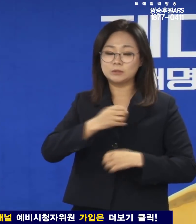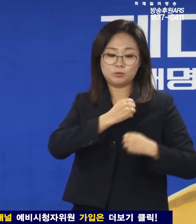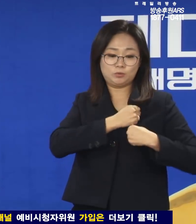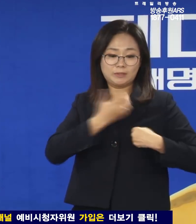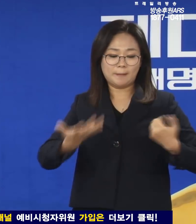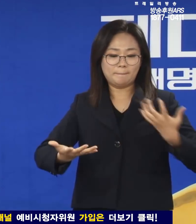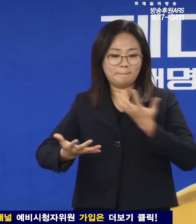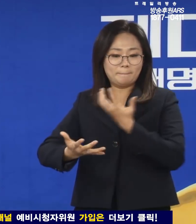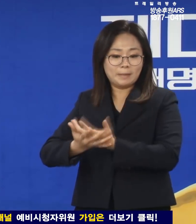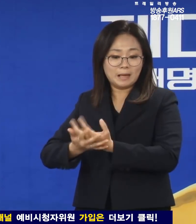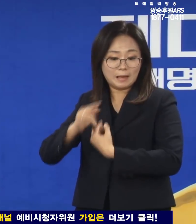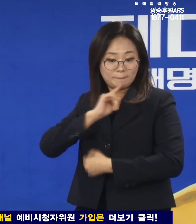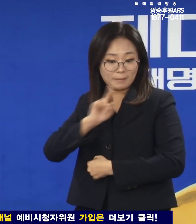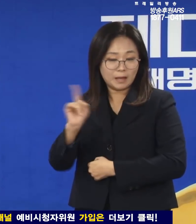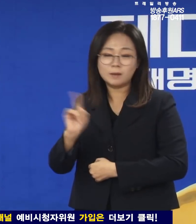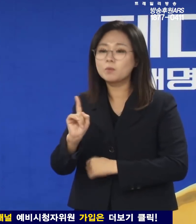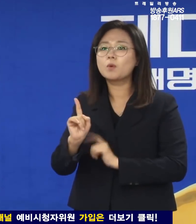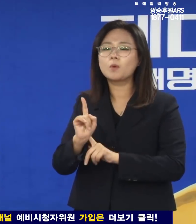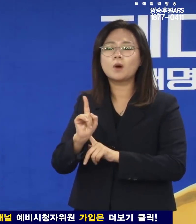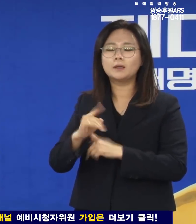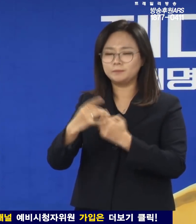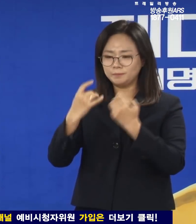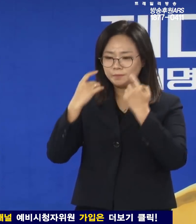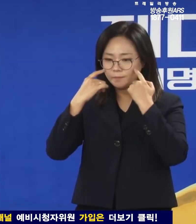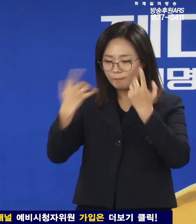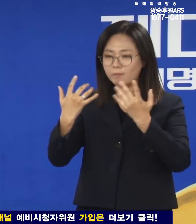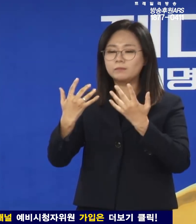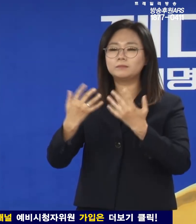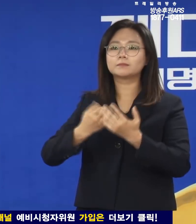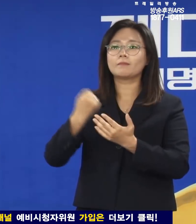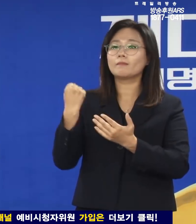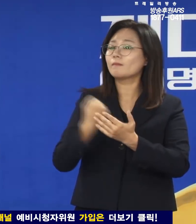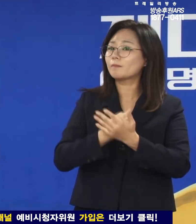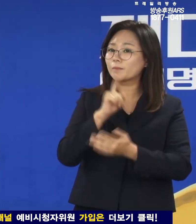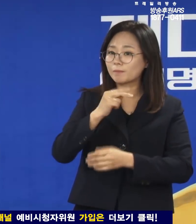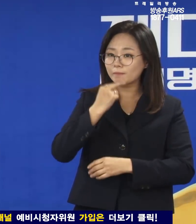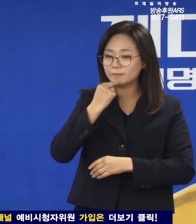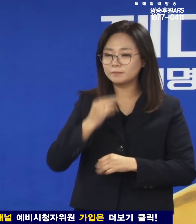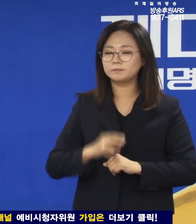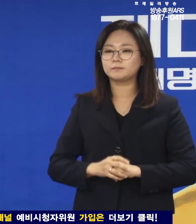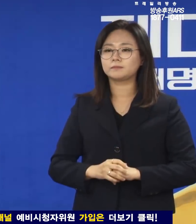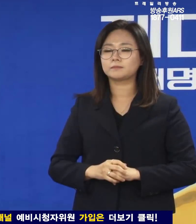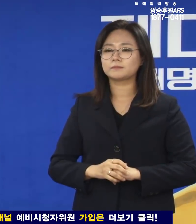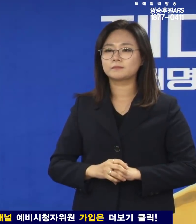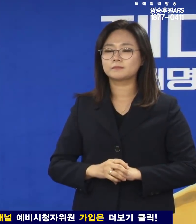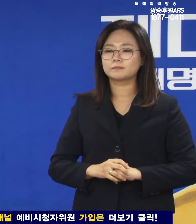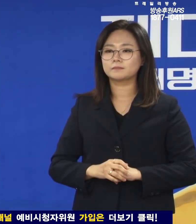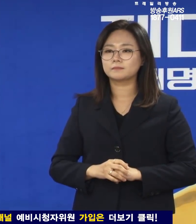자위대 진주 허용 망언에 대한 명확한 유감 표명조차 없습니다.